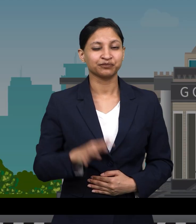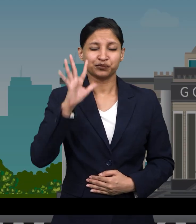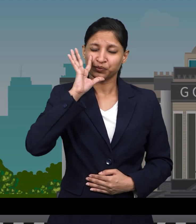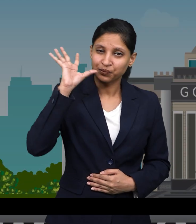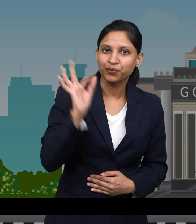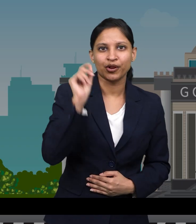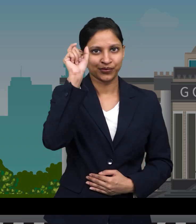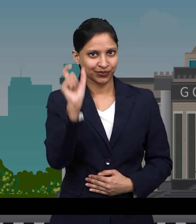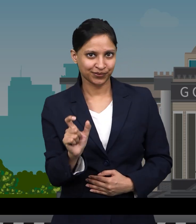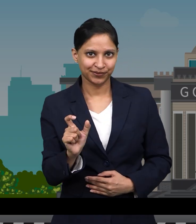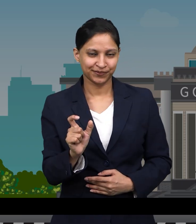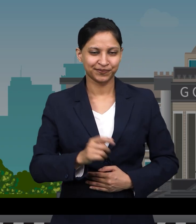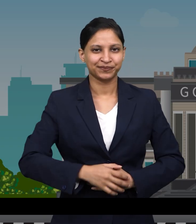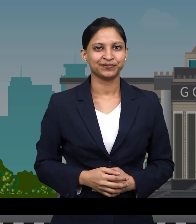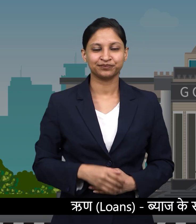मुख्य शब्द।